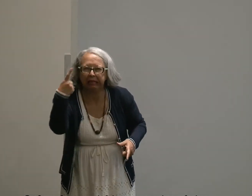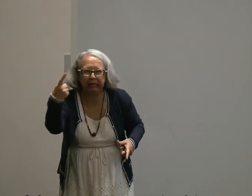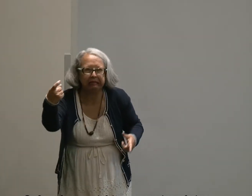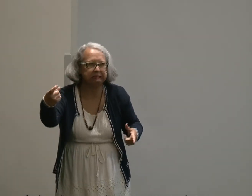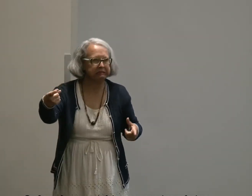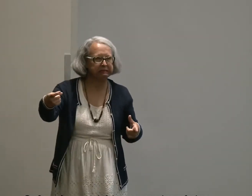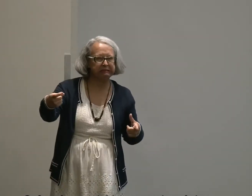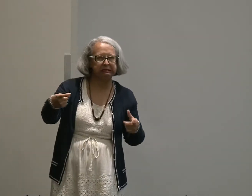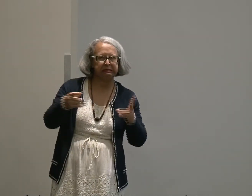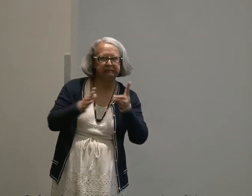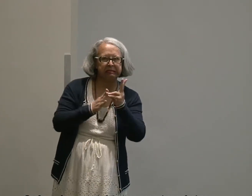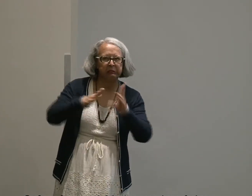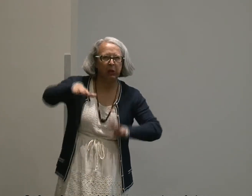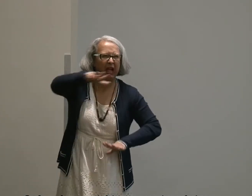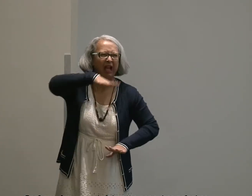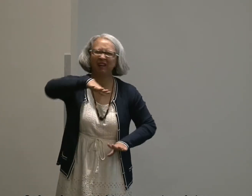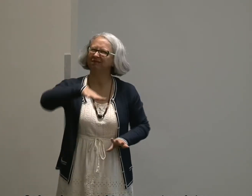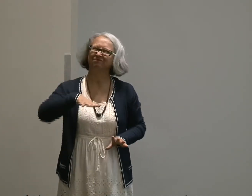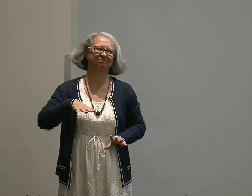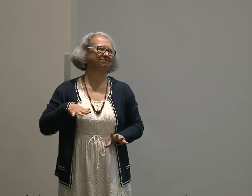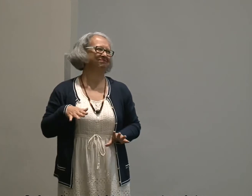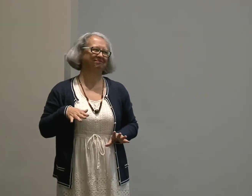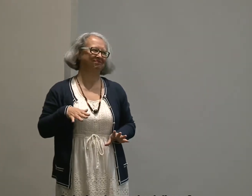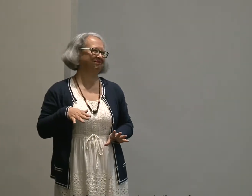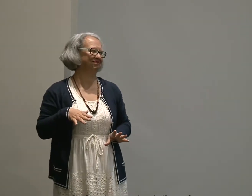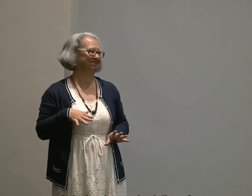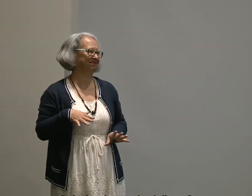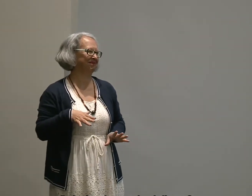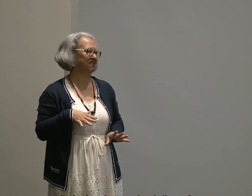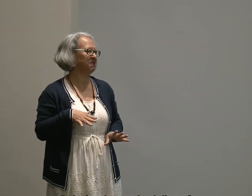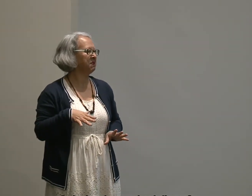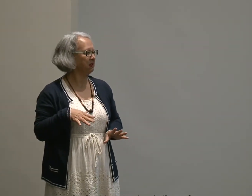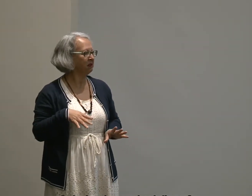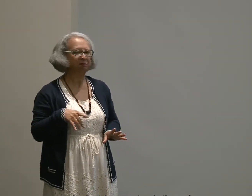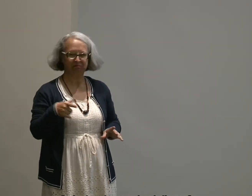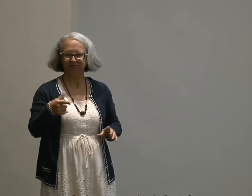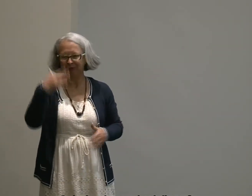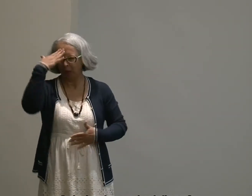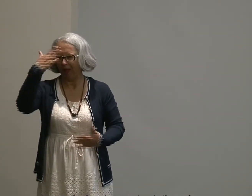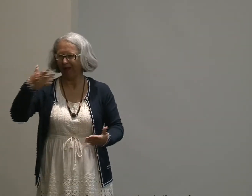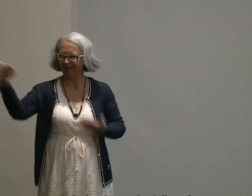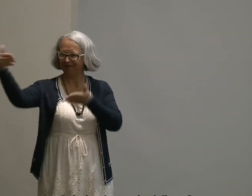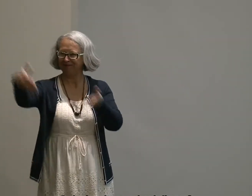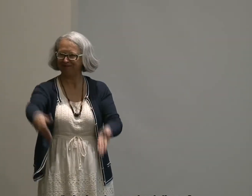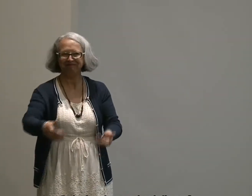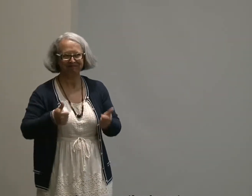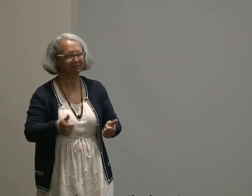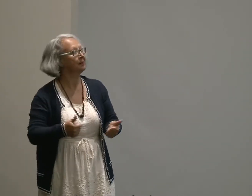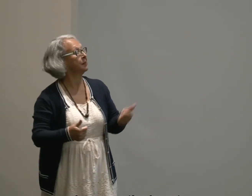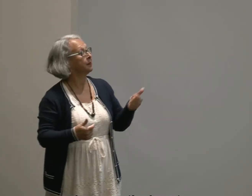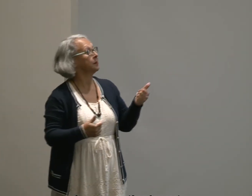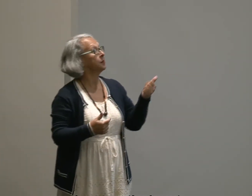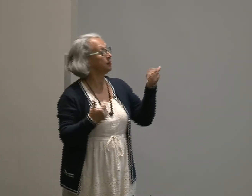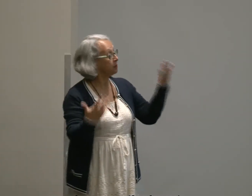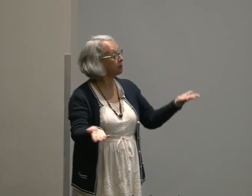Será que demonstraram interesse por outras palestras que não a área indígena, das pesquisas na área indígena? Eu agradeço a quem está aqui